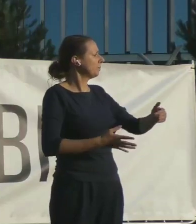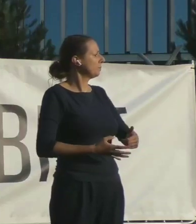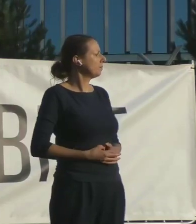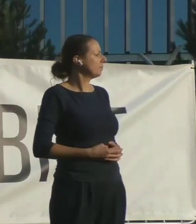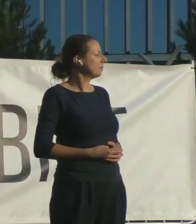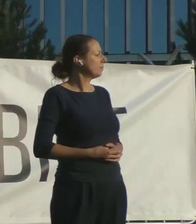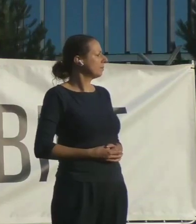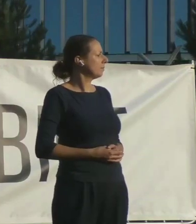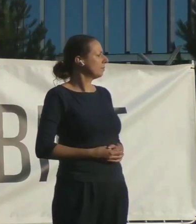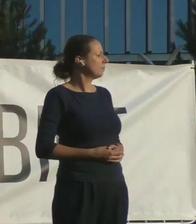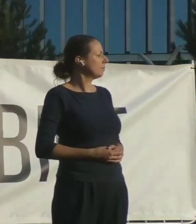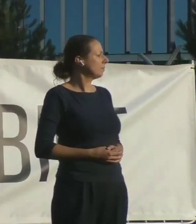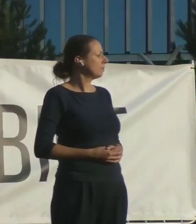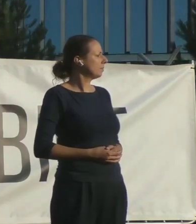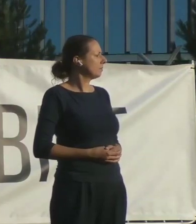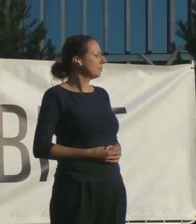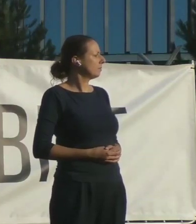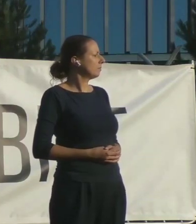Znowu ten pan!